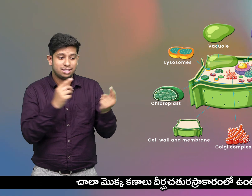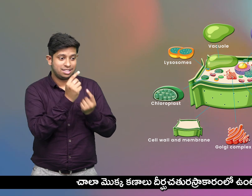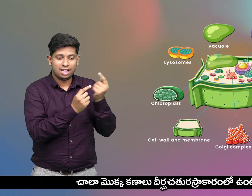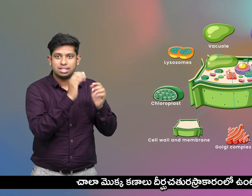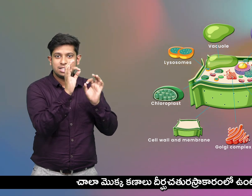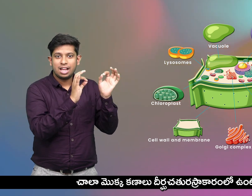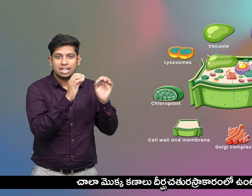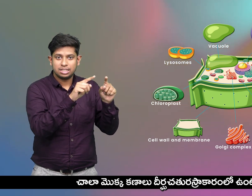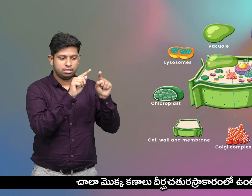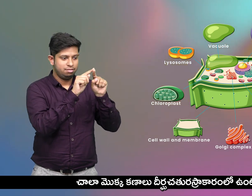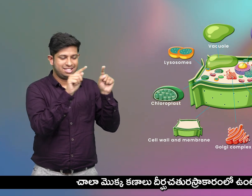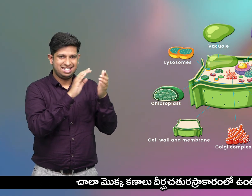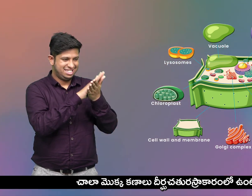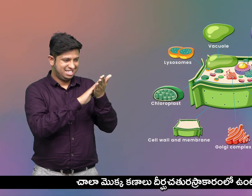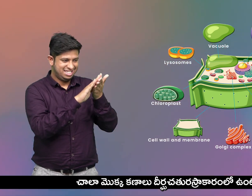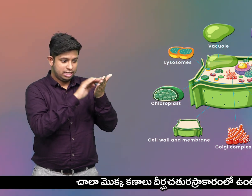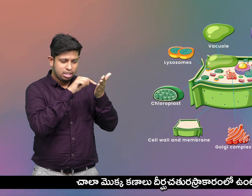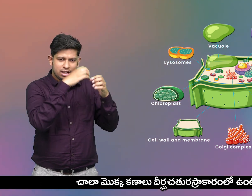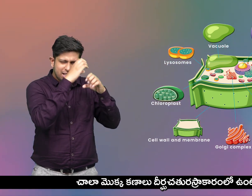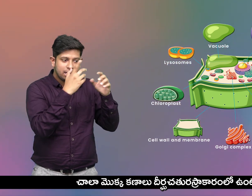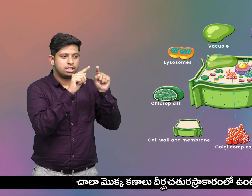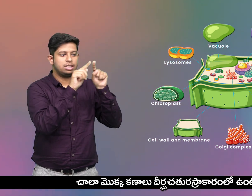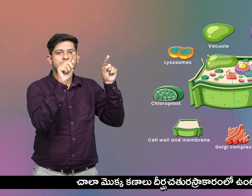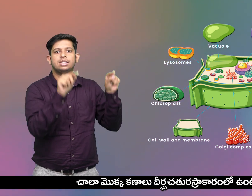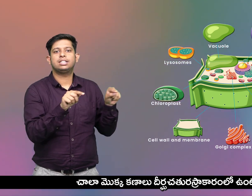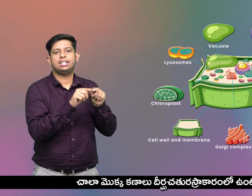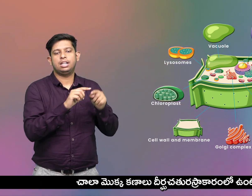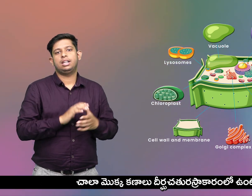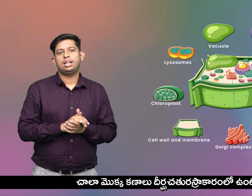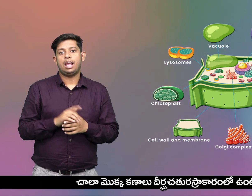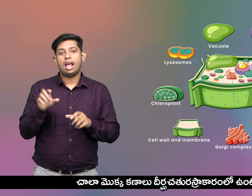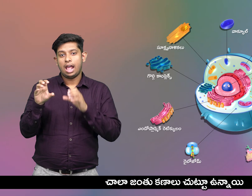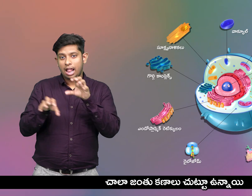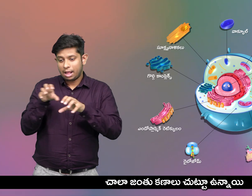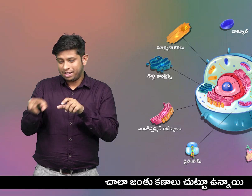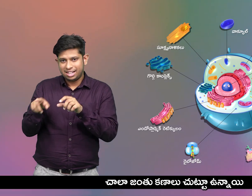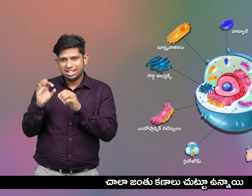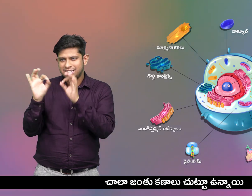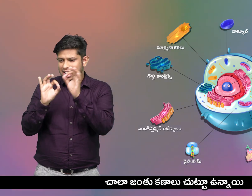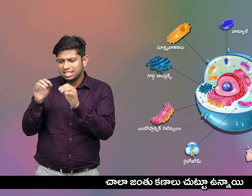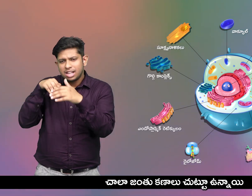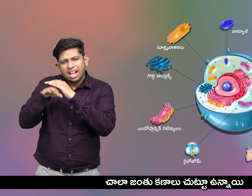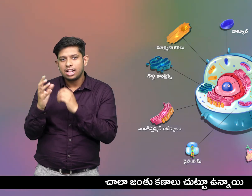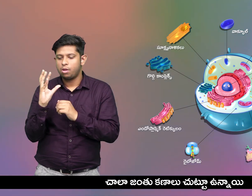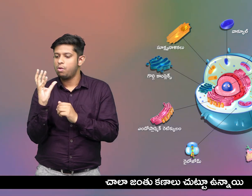చాలా మొక్క కణాలు దీర్ఘ చతురస్రాకారంలో ఉంటాయి. చాలా జంతు కణాలు చుట్టూ